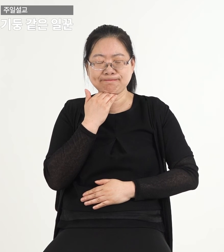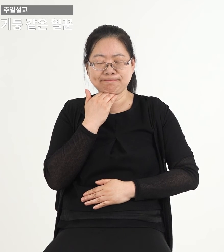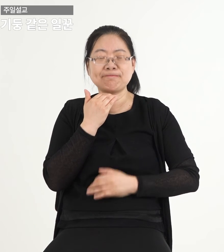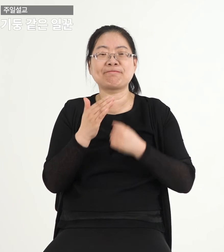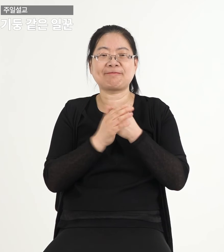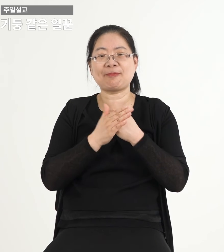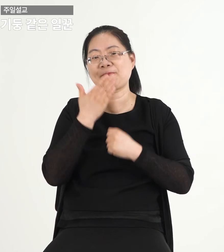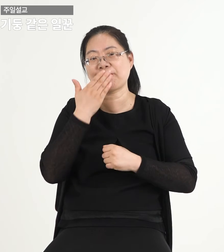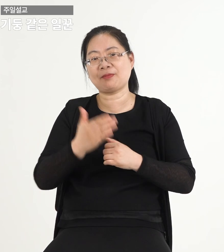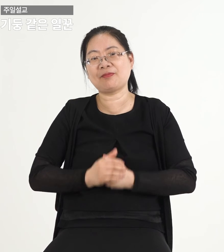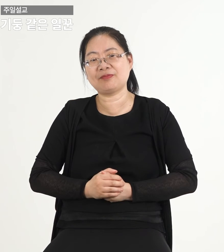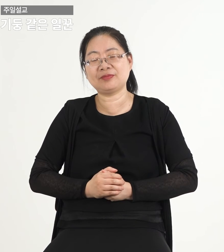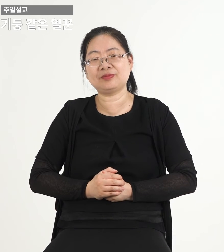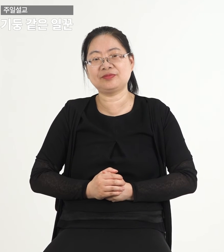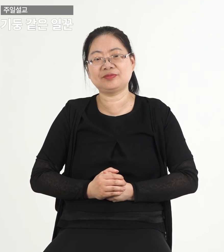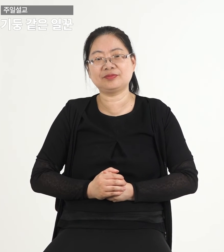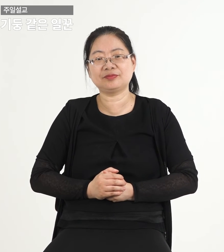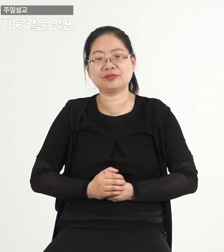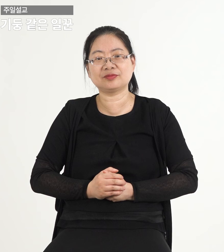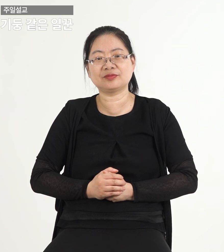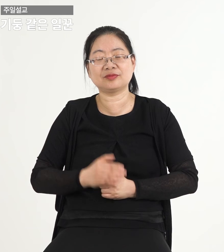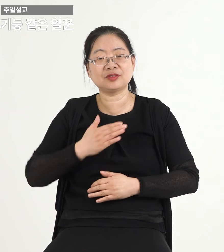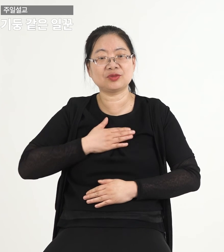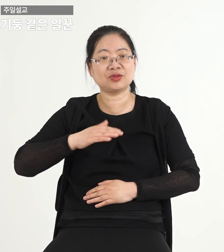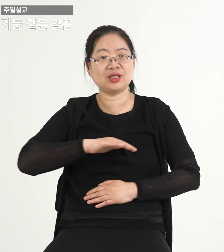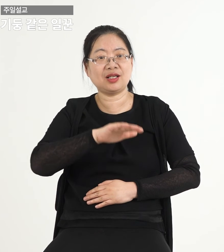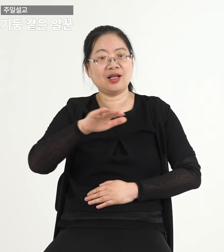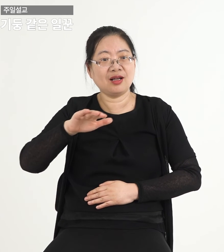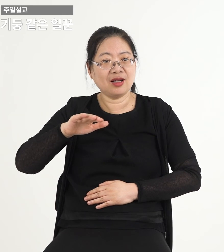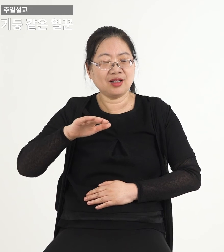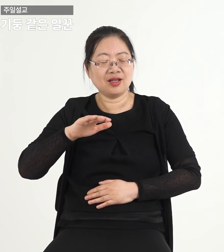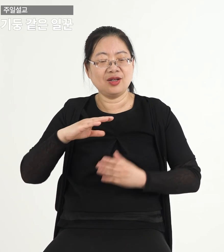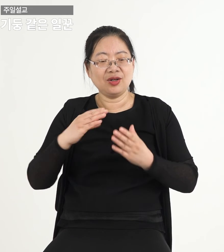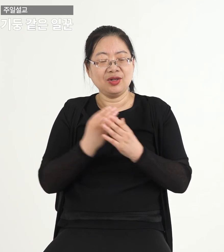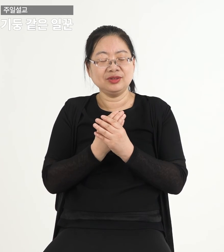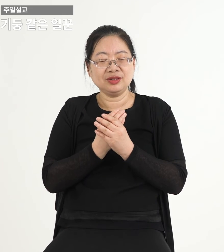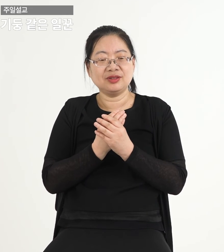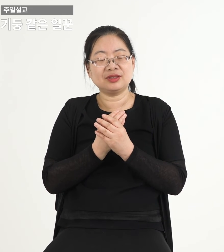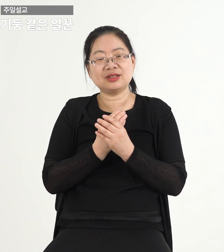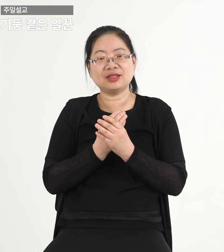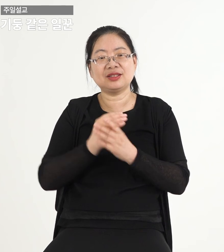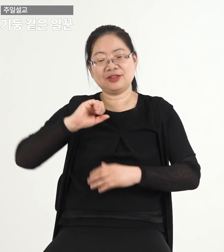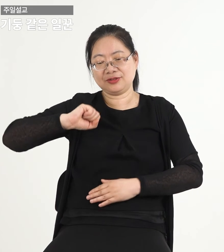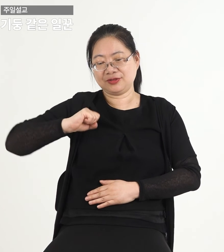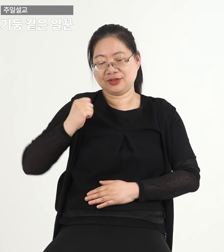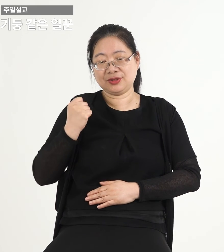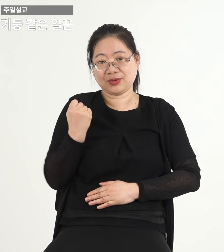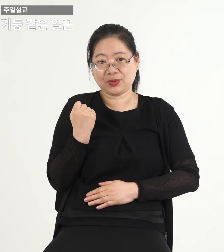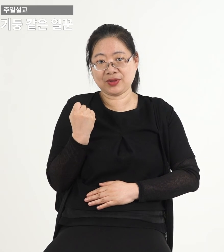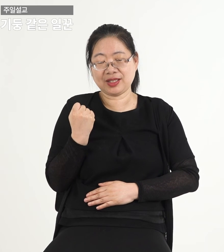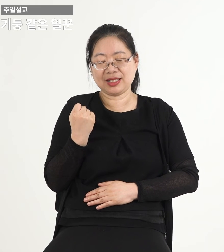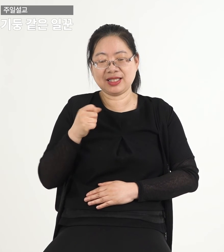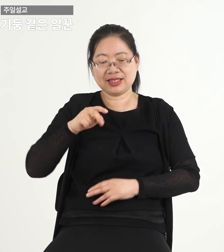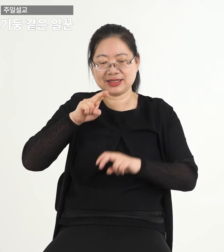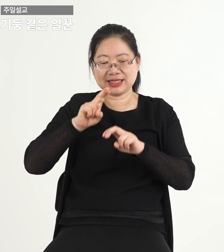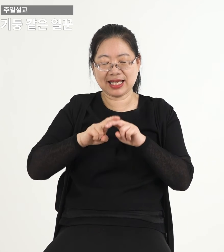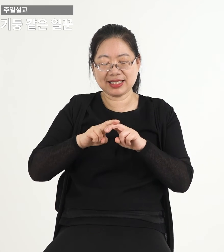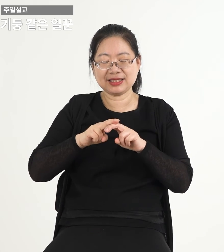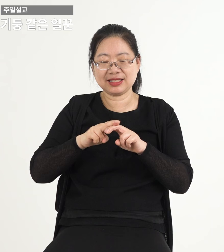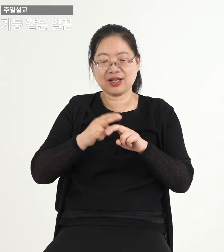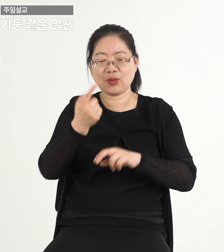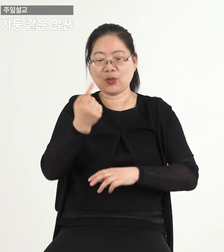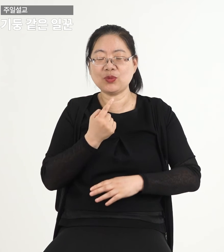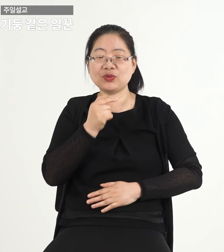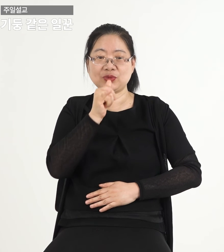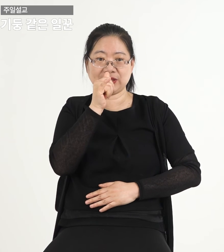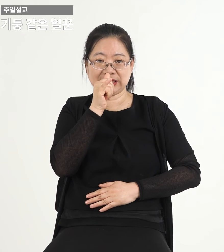가능해졌던 일입니다. 우리가 온전히 반응하고 순종하여 이 자리에까지 머물 수